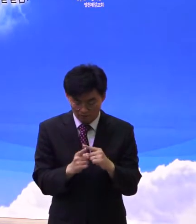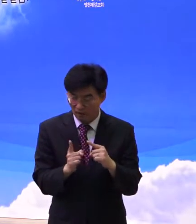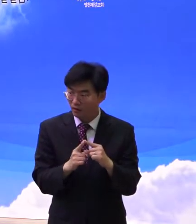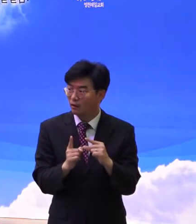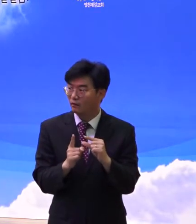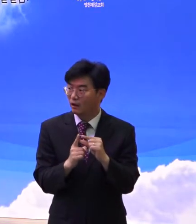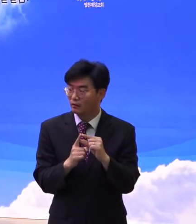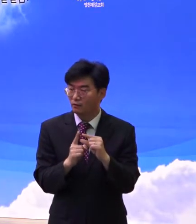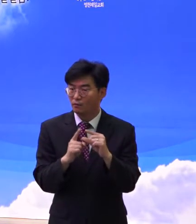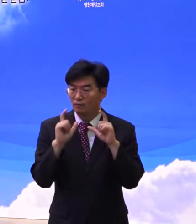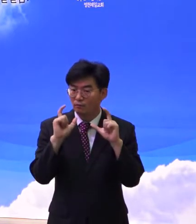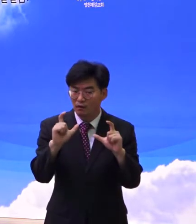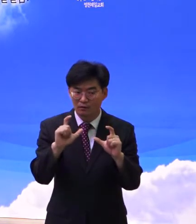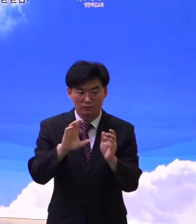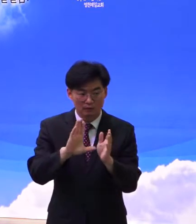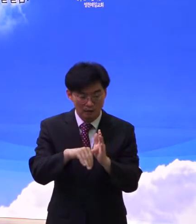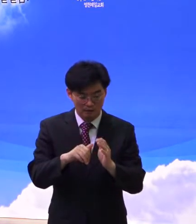것입니다.